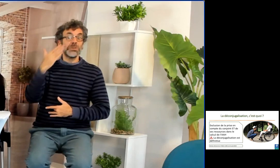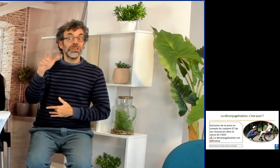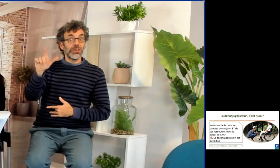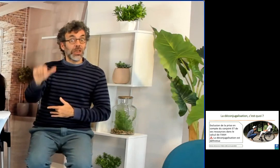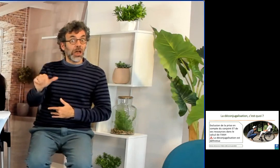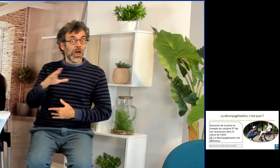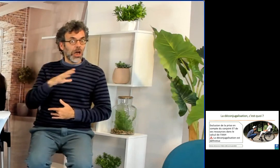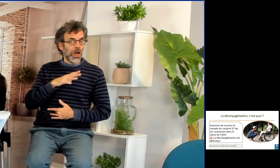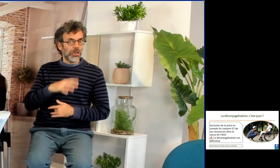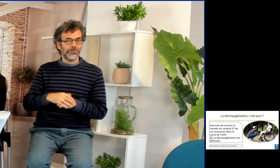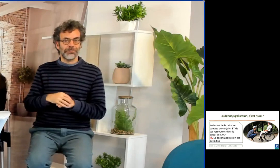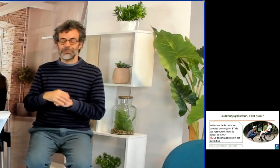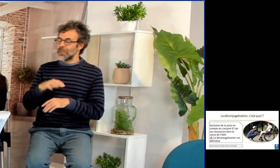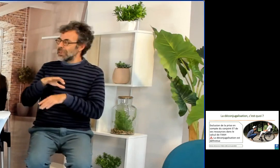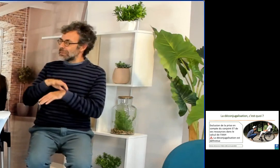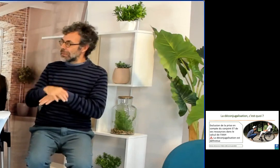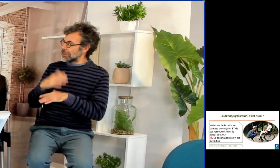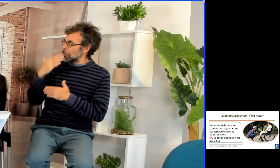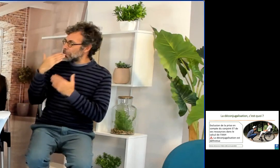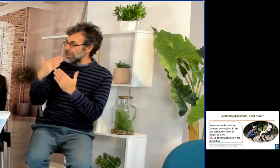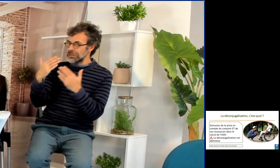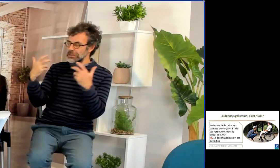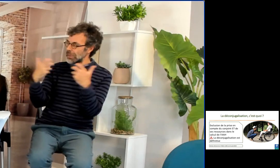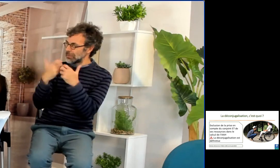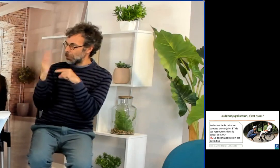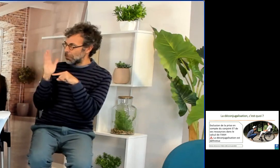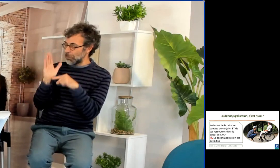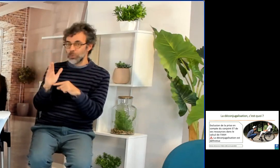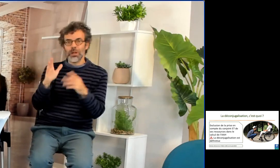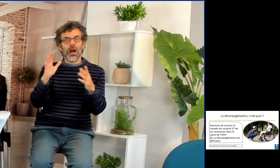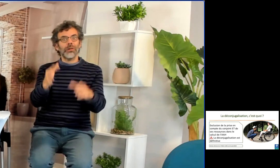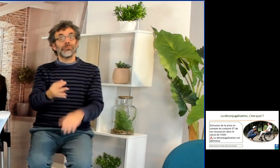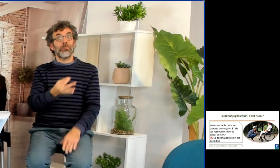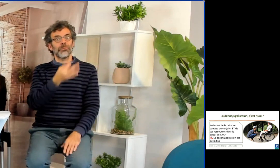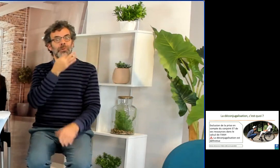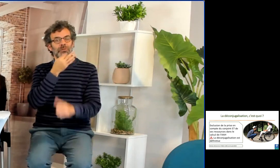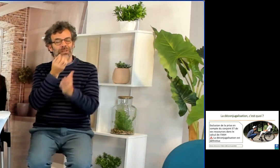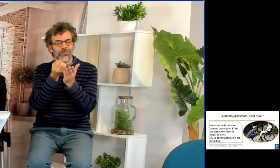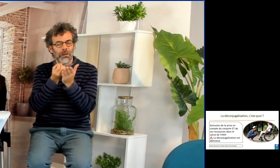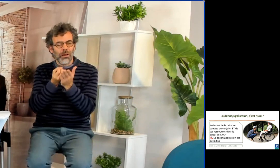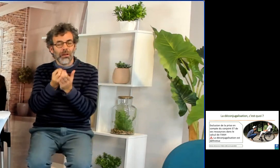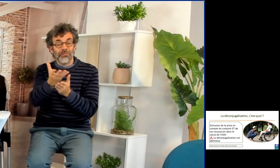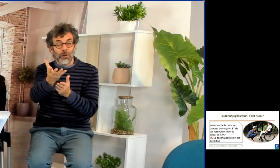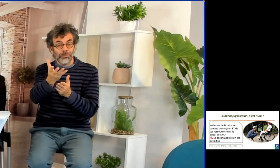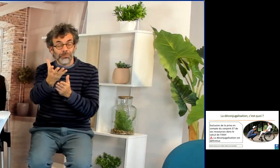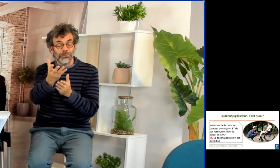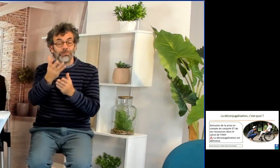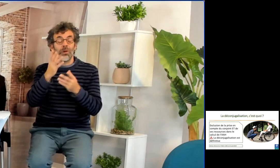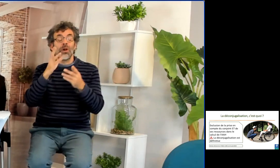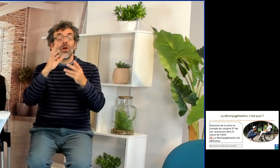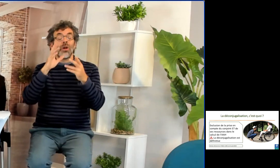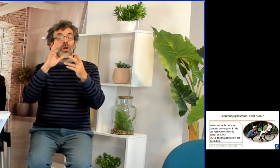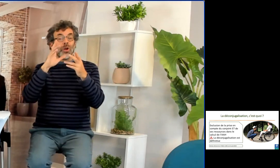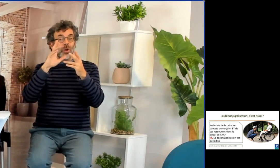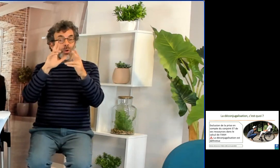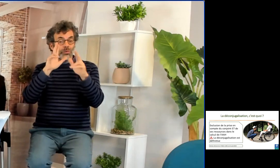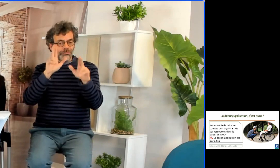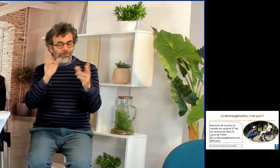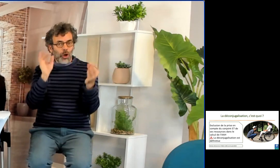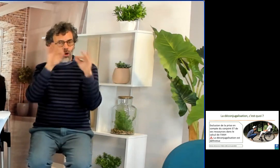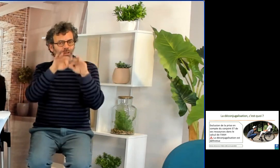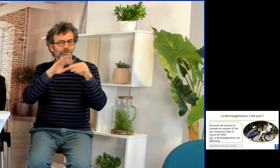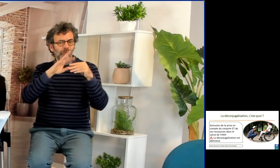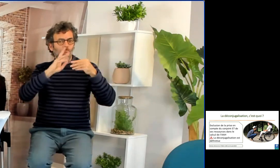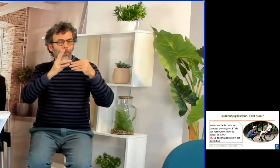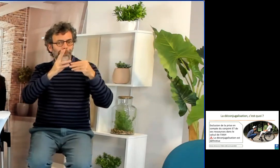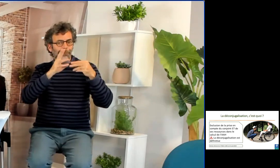bien de donner ces exemples. On en profite pour vous rappeler qu'un webinaire a été fait sur les avantages